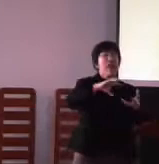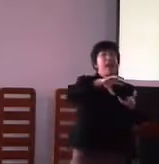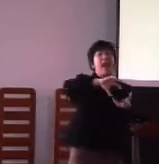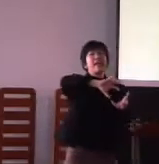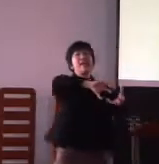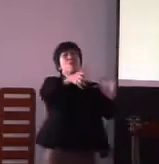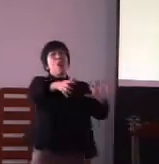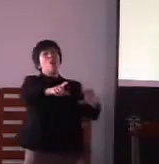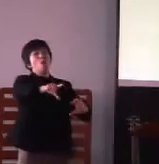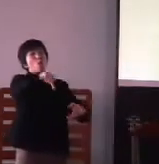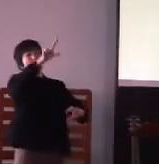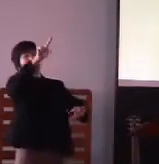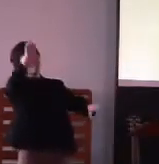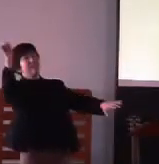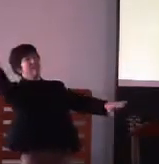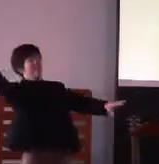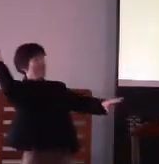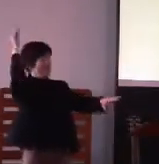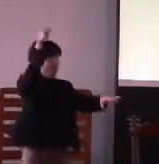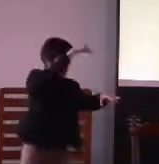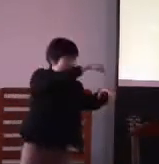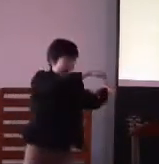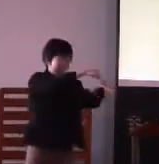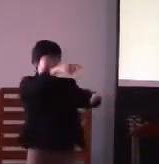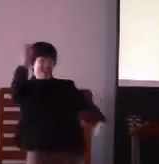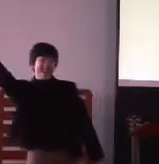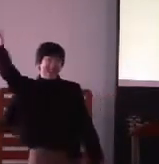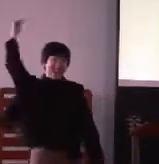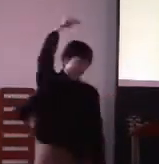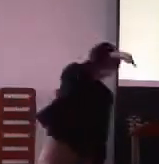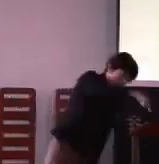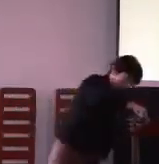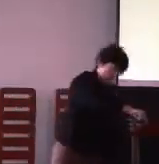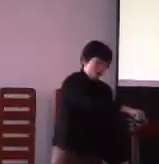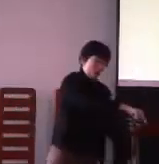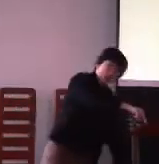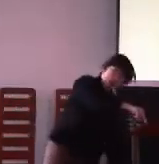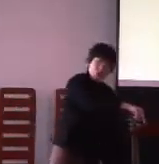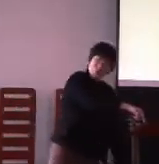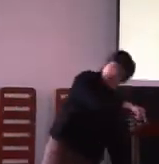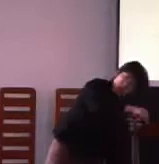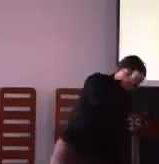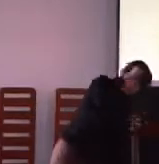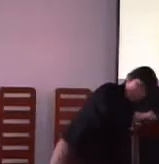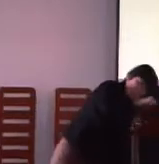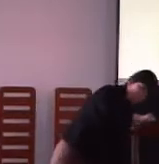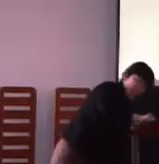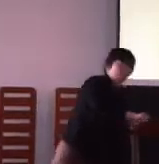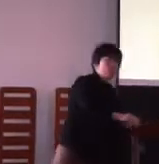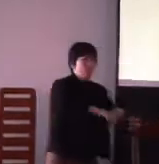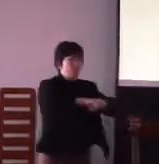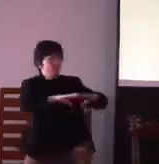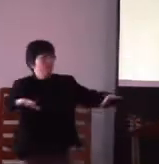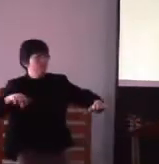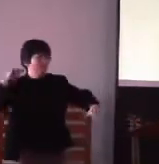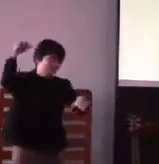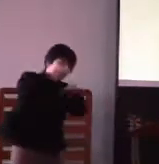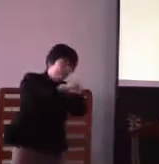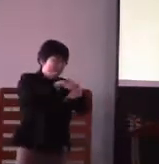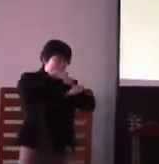根がないために硬いために根が張ることができない。枯れてしまう。どんなに踏ん張っても